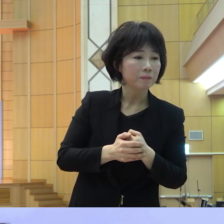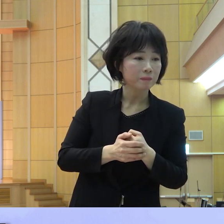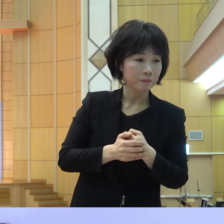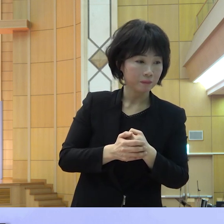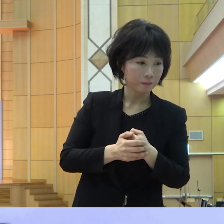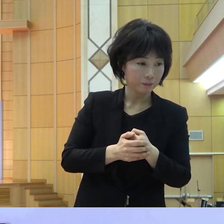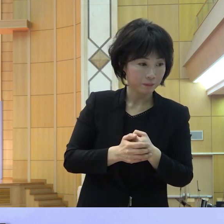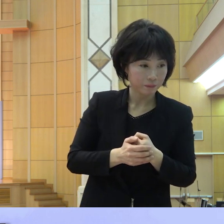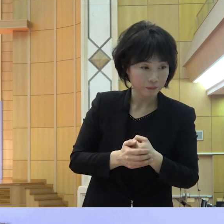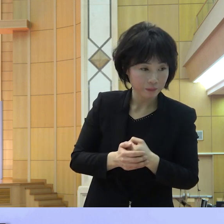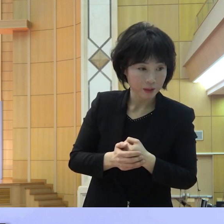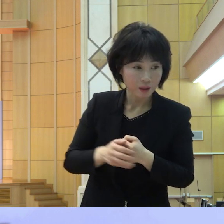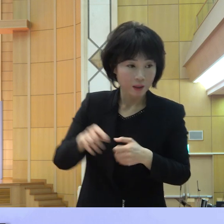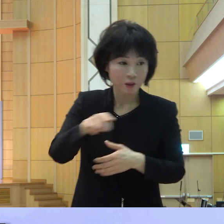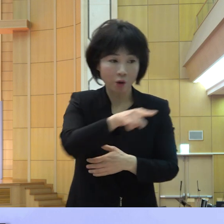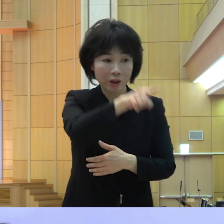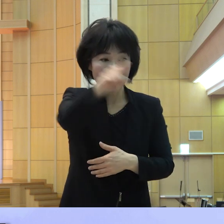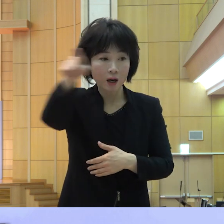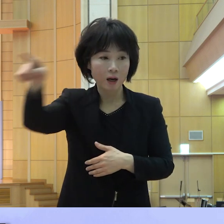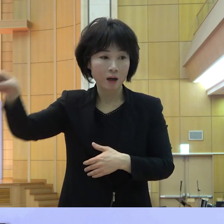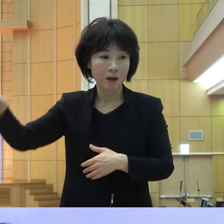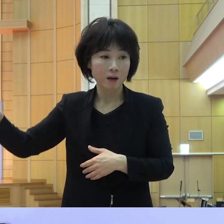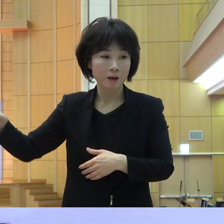26절부터 28절까지